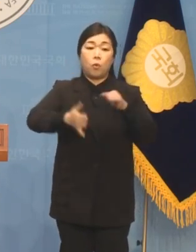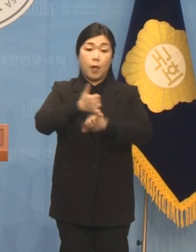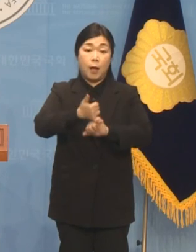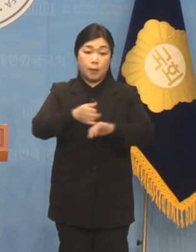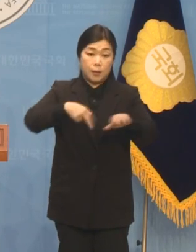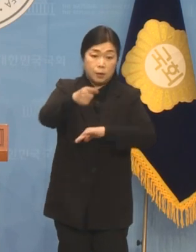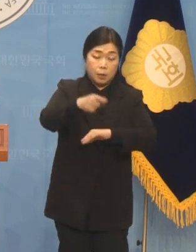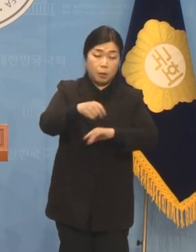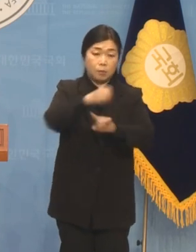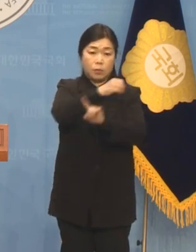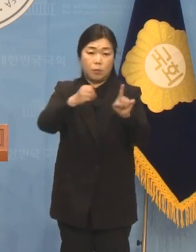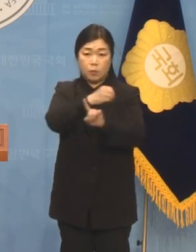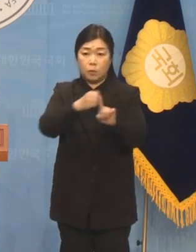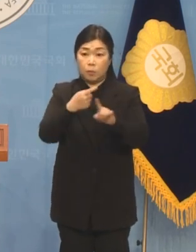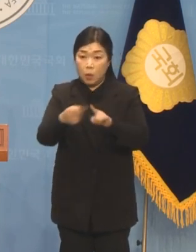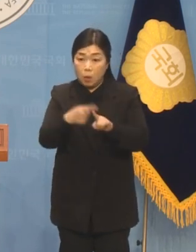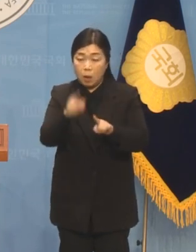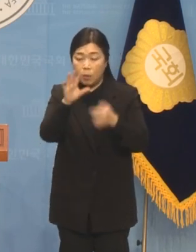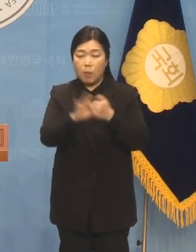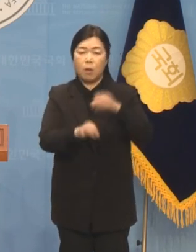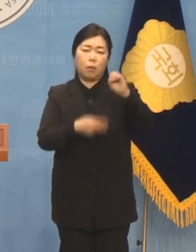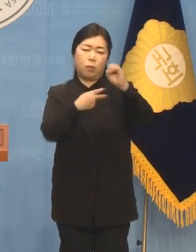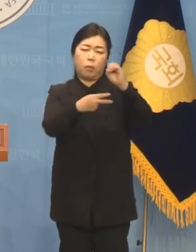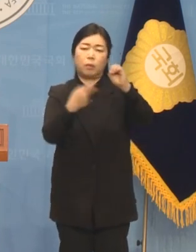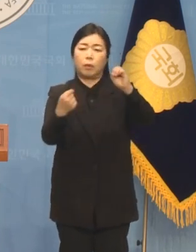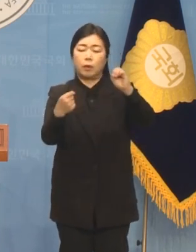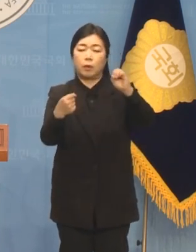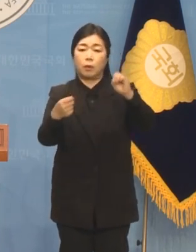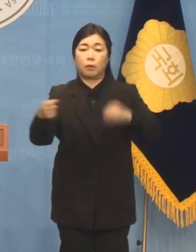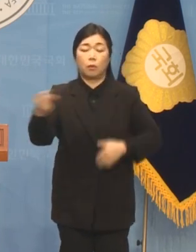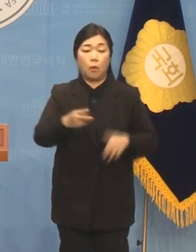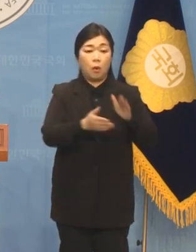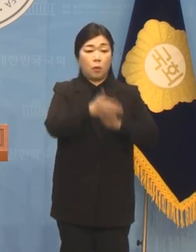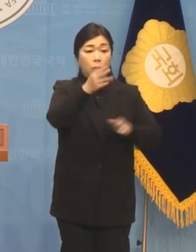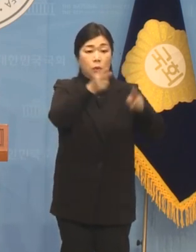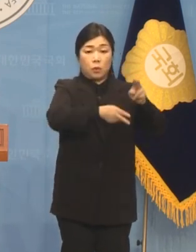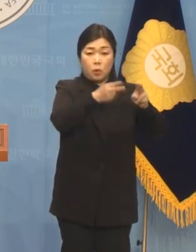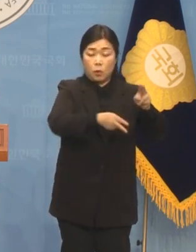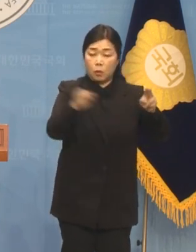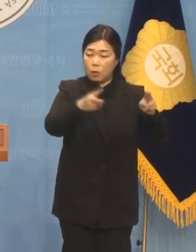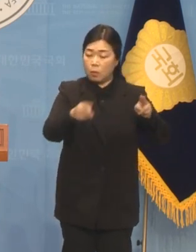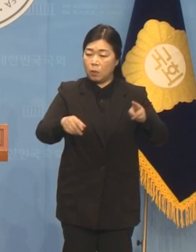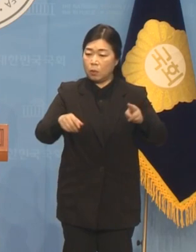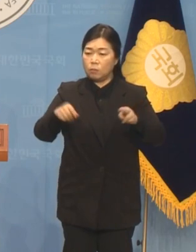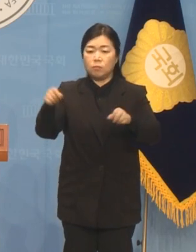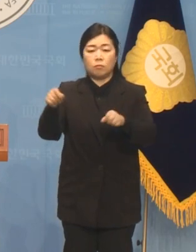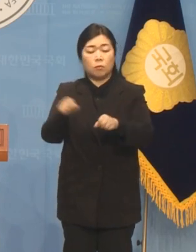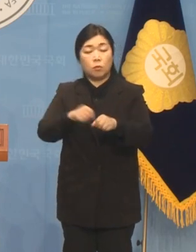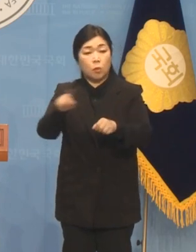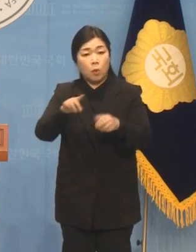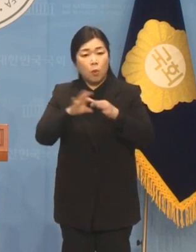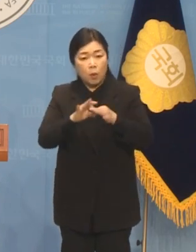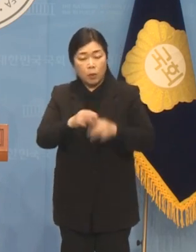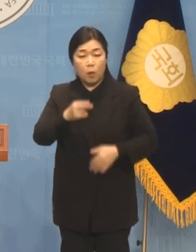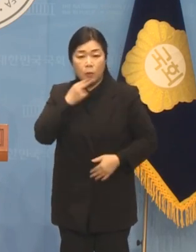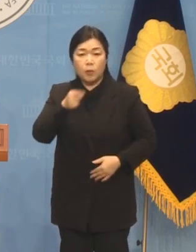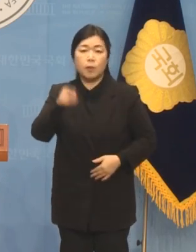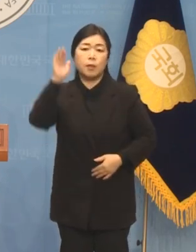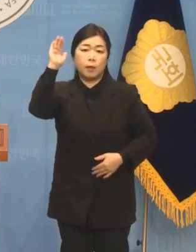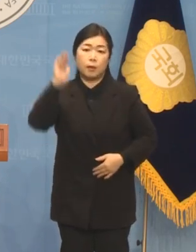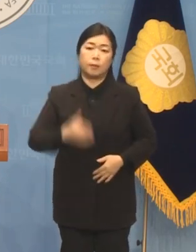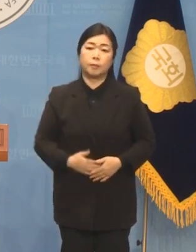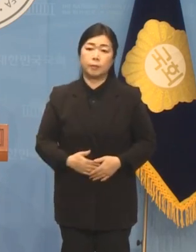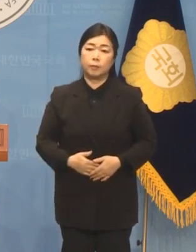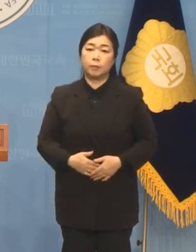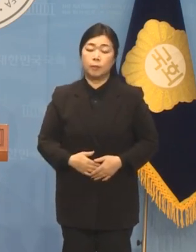고민정 후보는 도시철도와 아무런 관련도 없는 철도 지하화 특별법을 언급하며